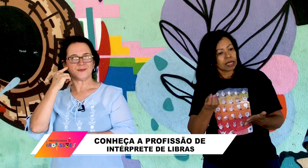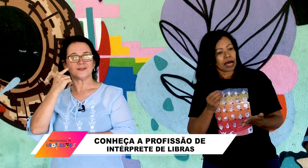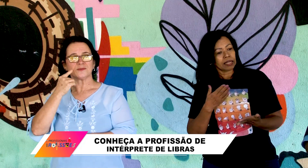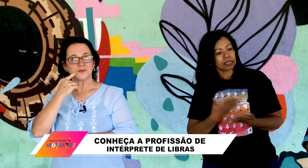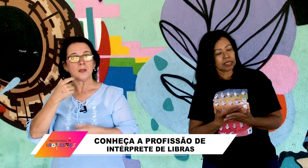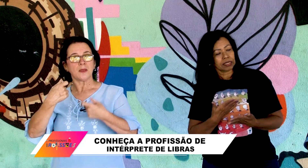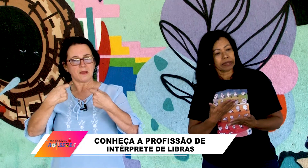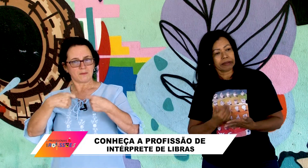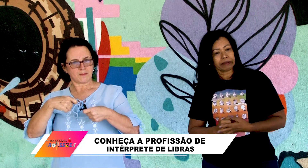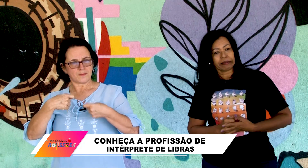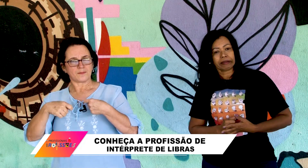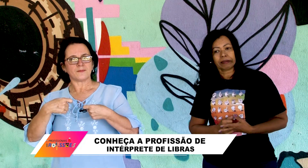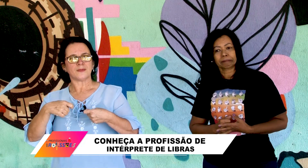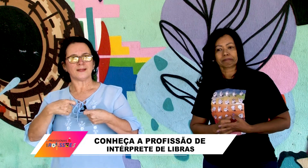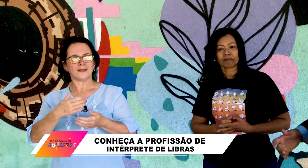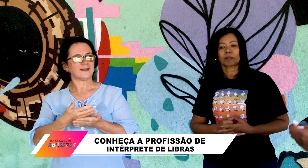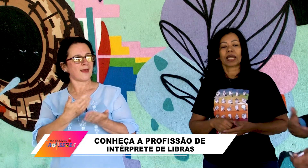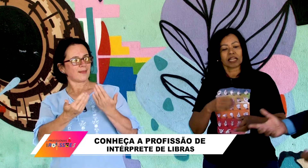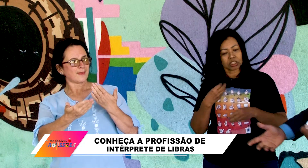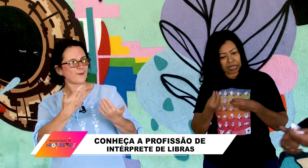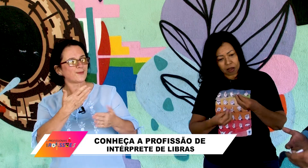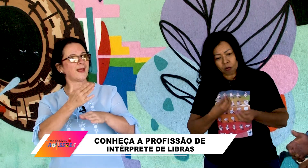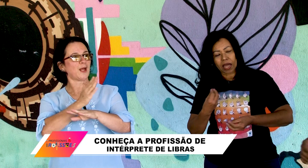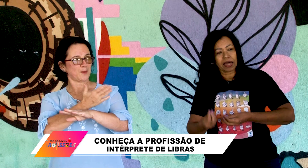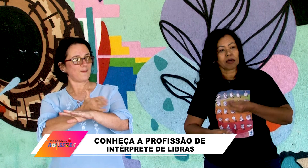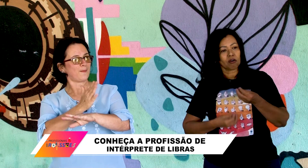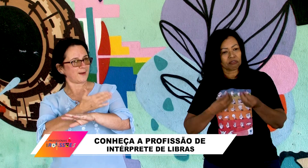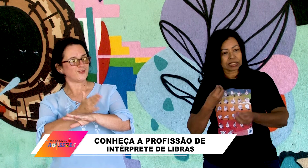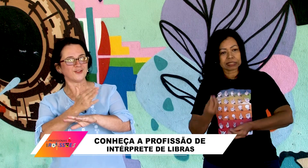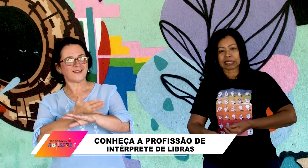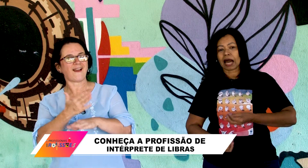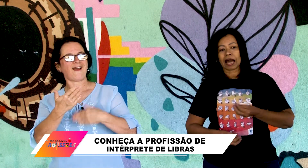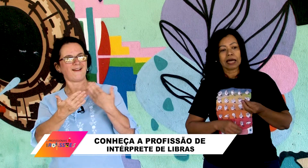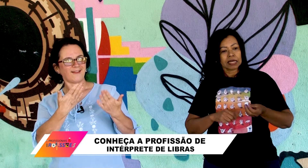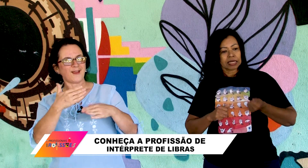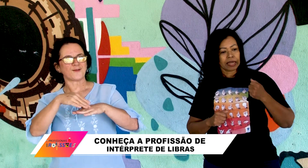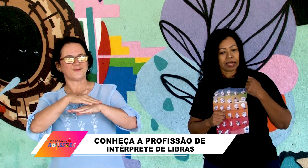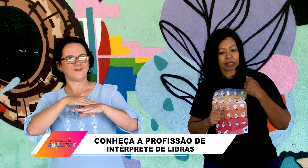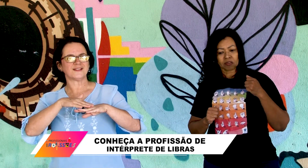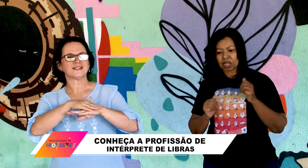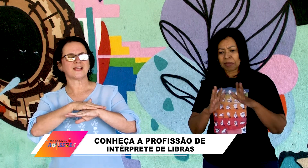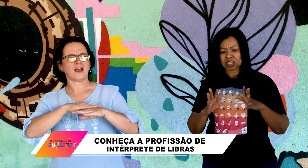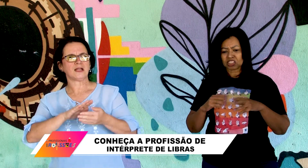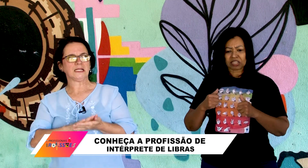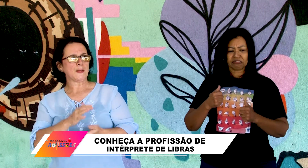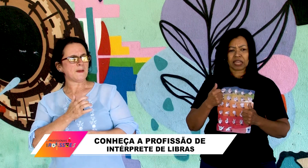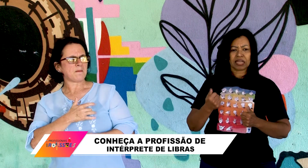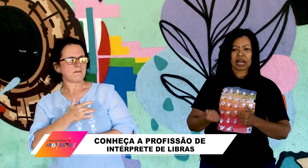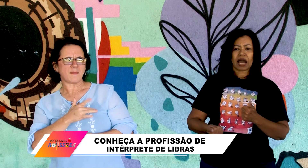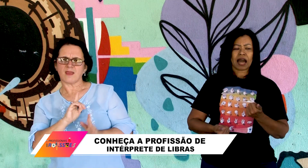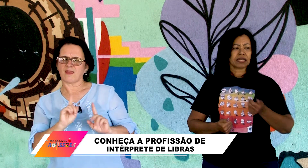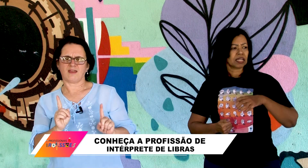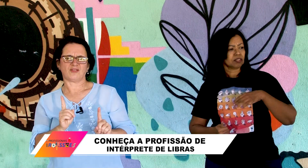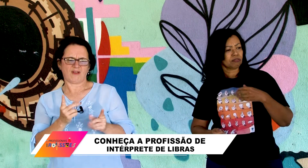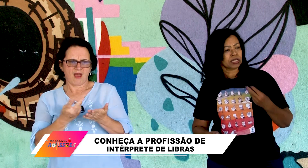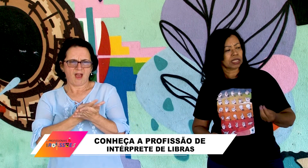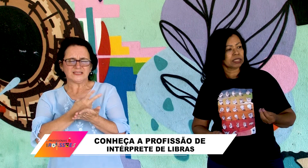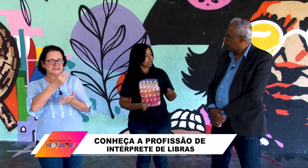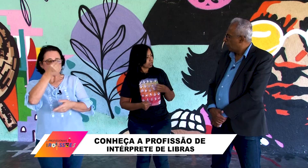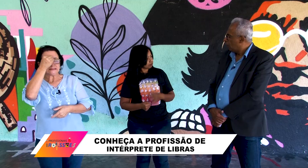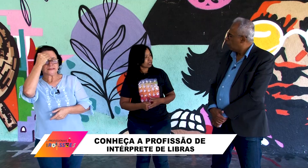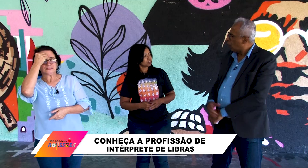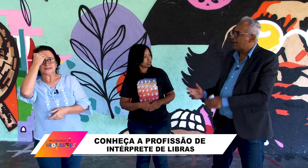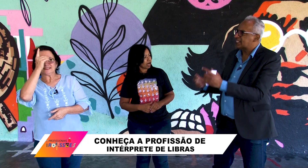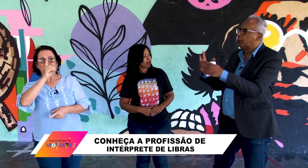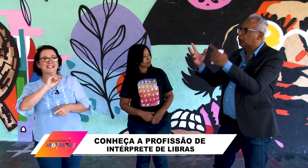que ali praticar com ela, conversar, não ter medo de achar que vai errar e que ele não vai